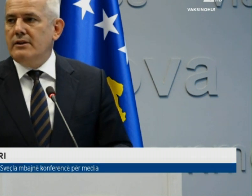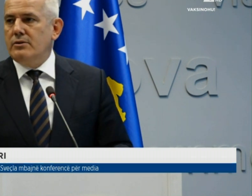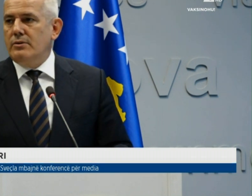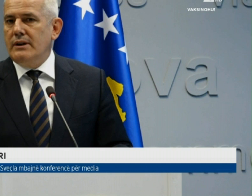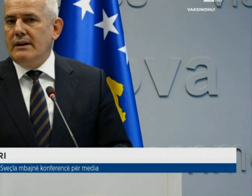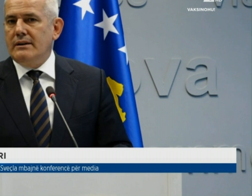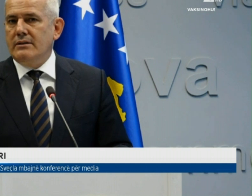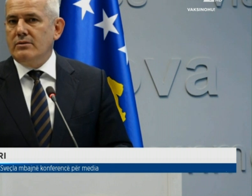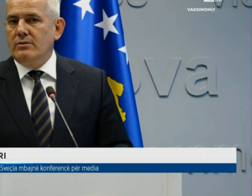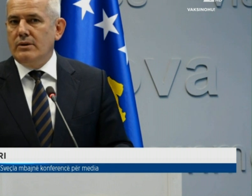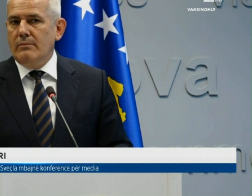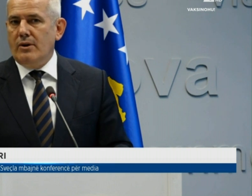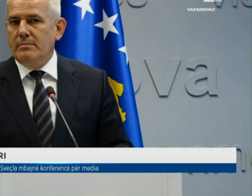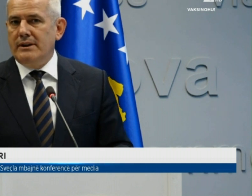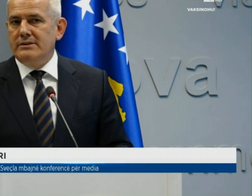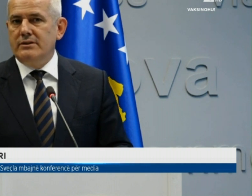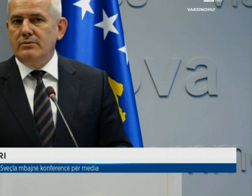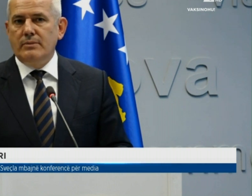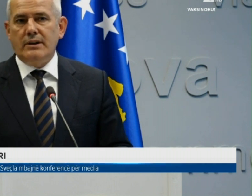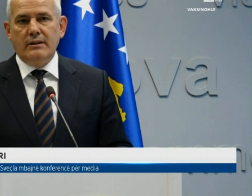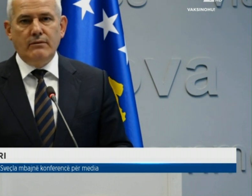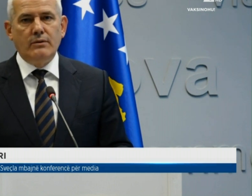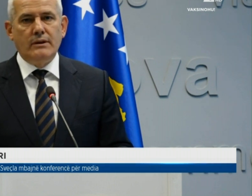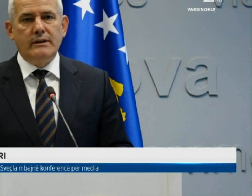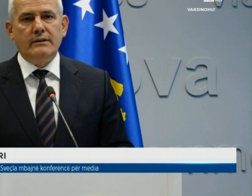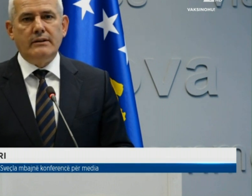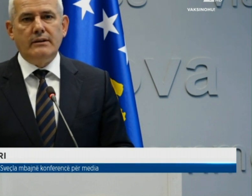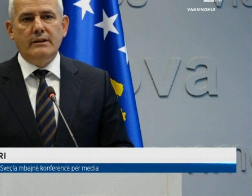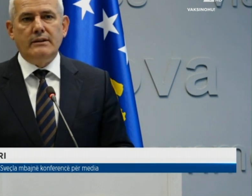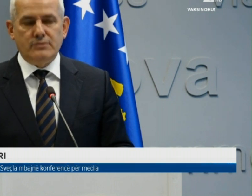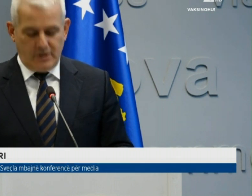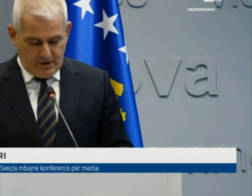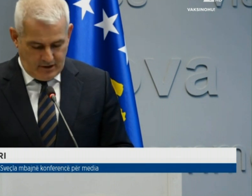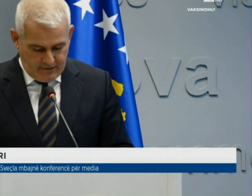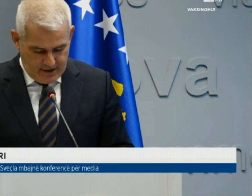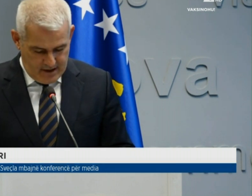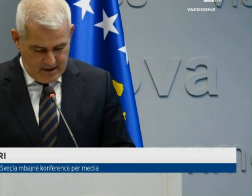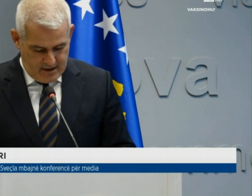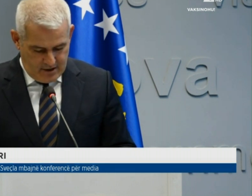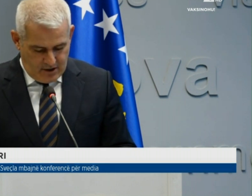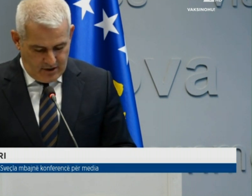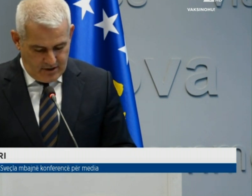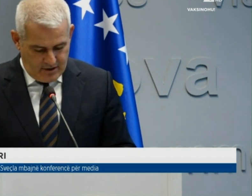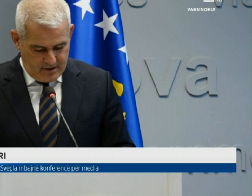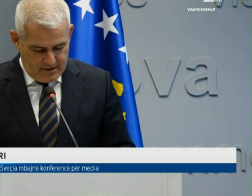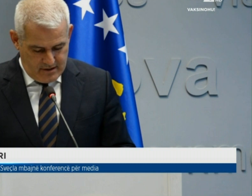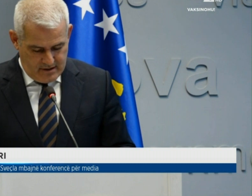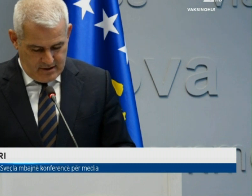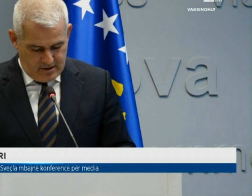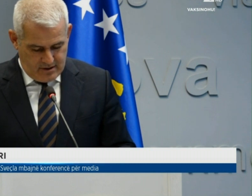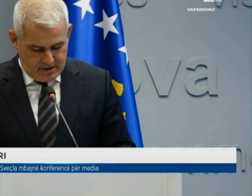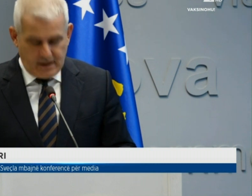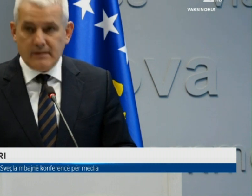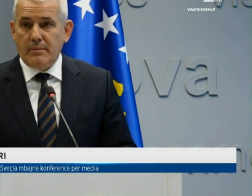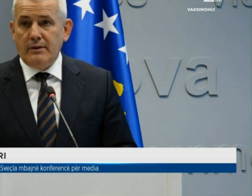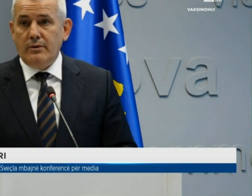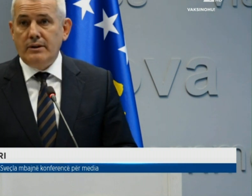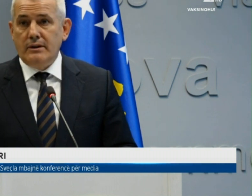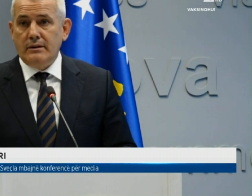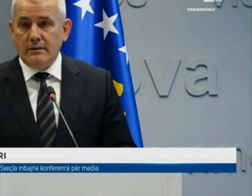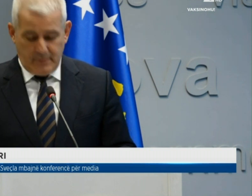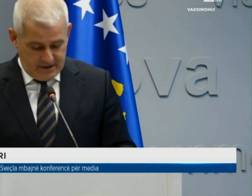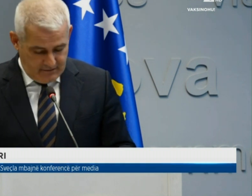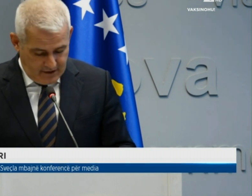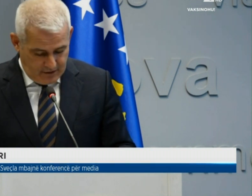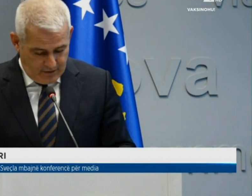dhe në to janë duke marë pjesë një numër i vogël i qytetarëve tanë të cilët banojnë